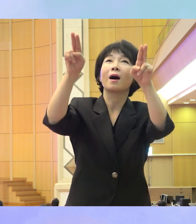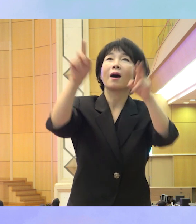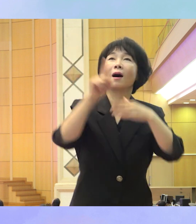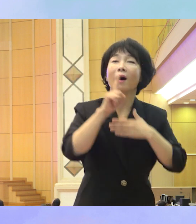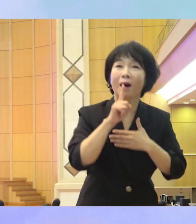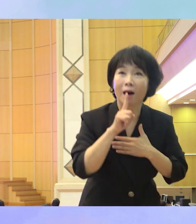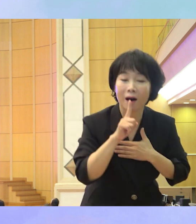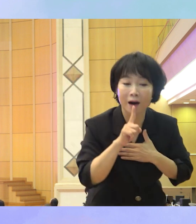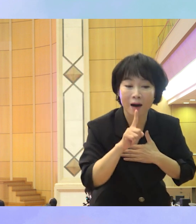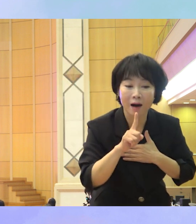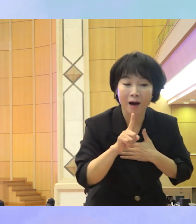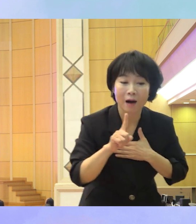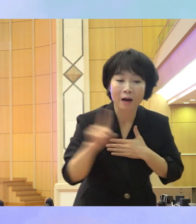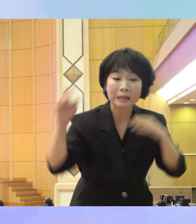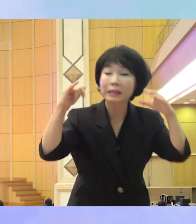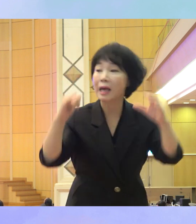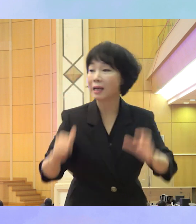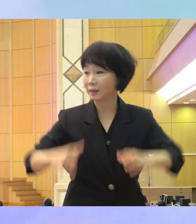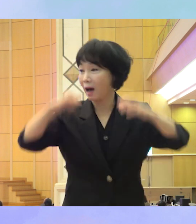바라보아라.